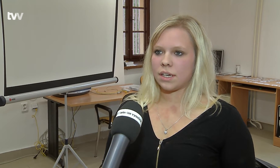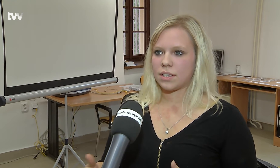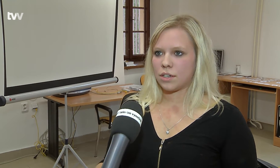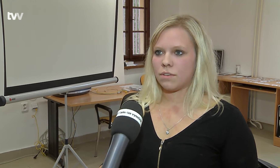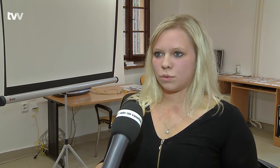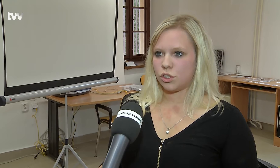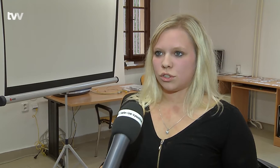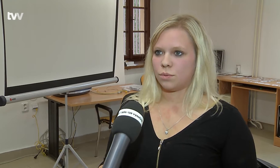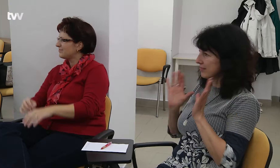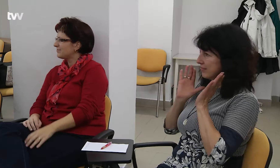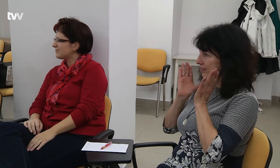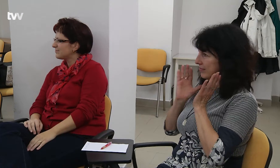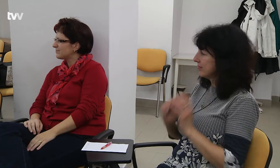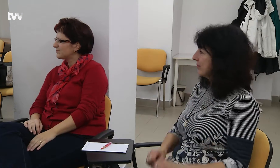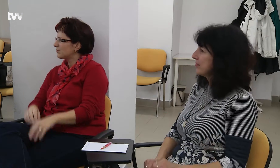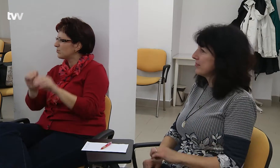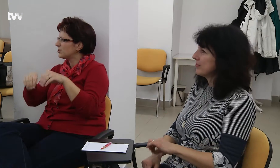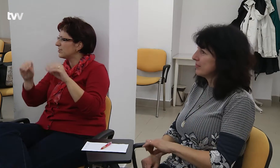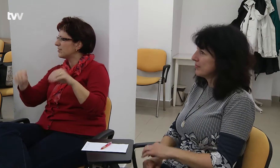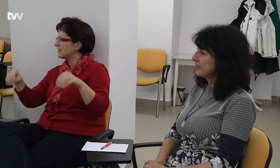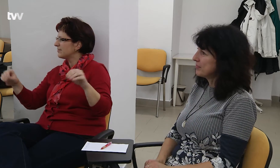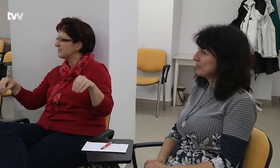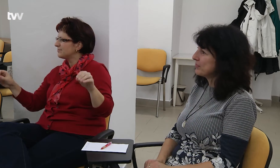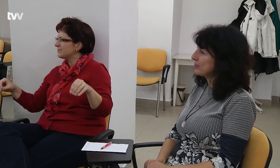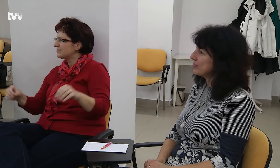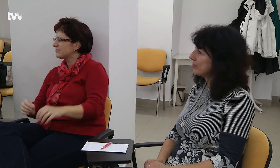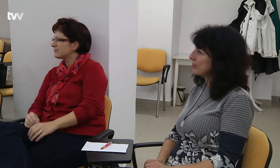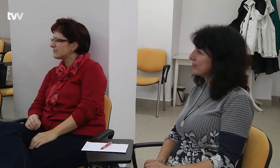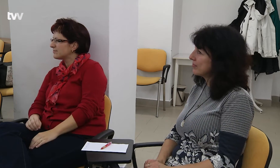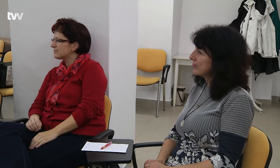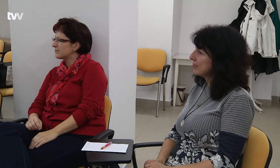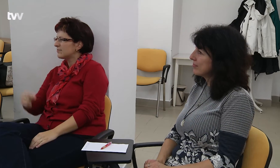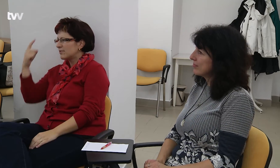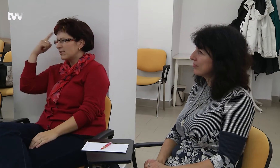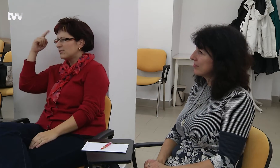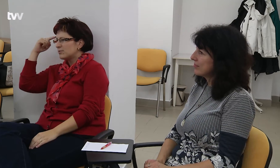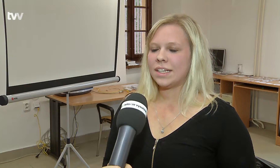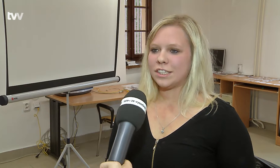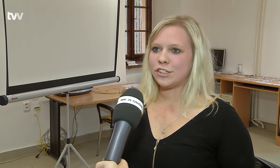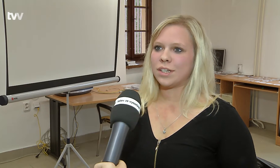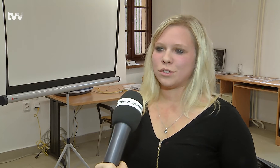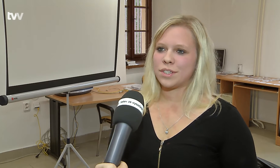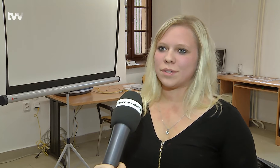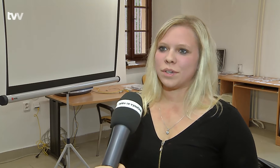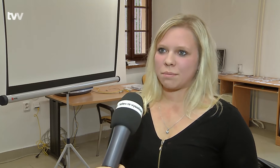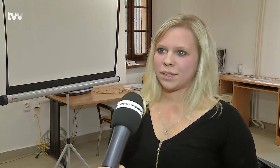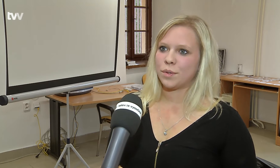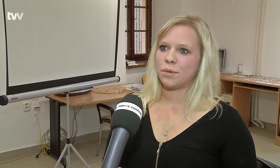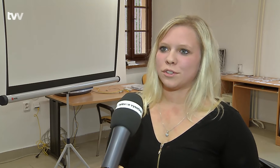i znakovanou češtinu. Znakový jazyk má vlastní gramatiku a znakovaná čeština kopíruje tu mluvenou. Nejtěžší je naučit se tu gramatiku, protože